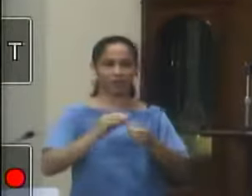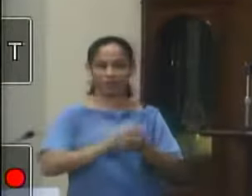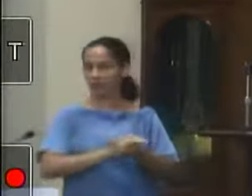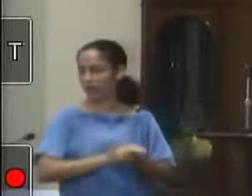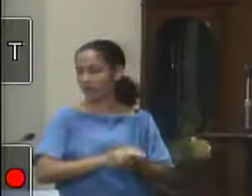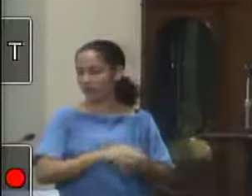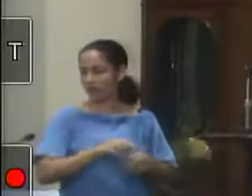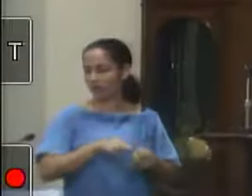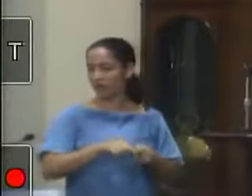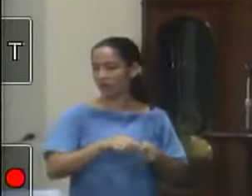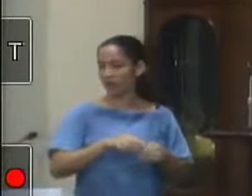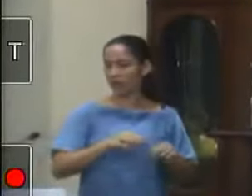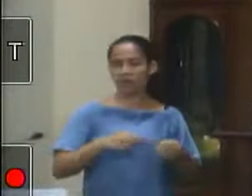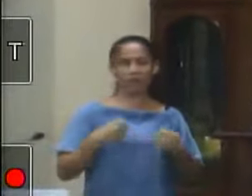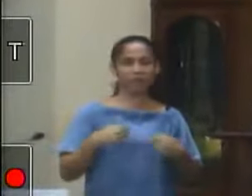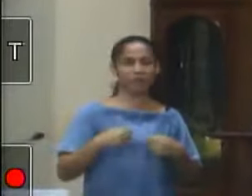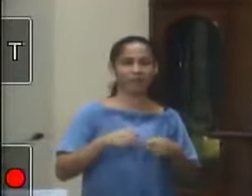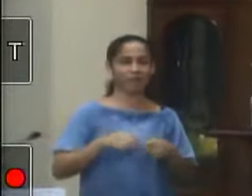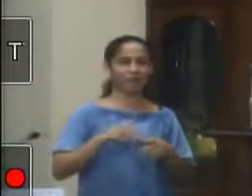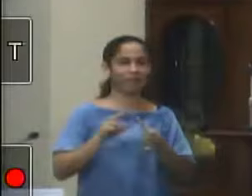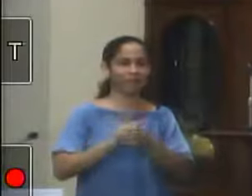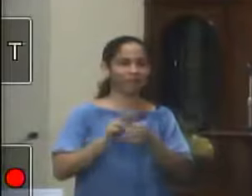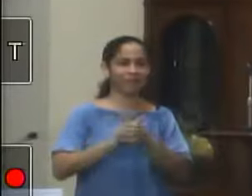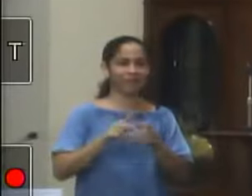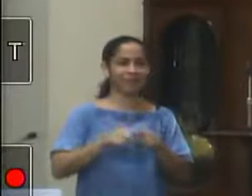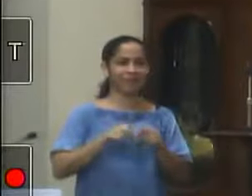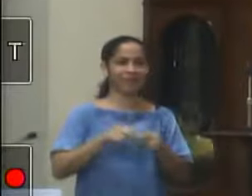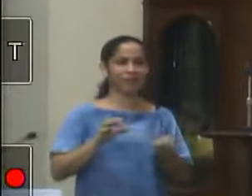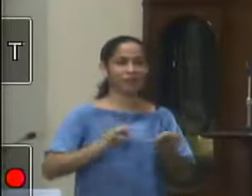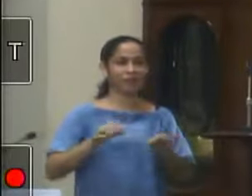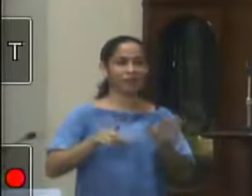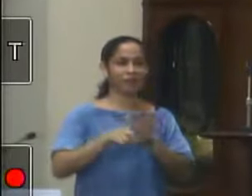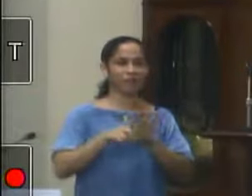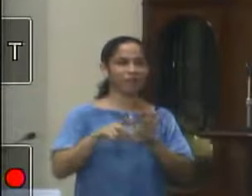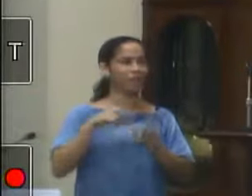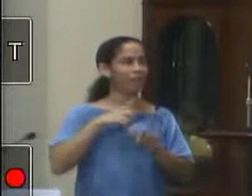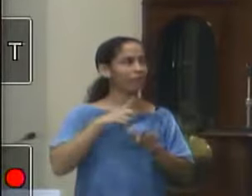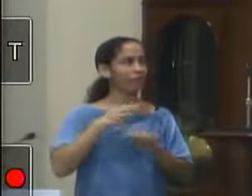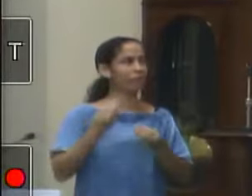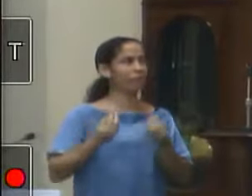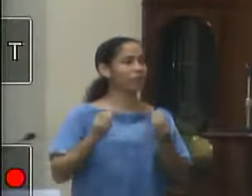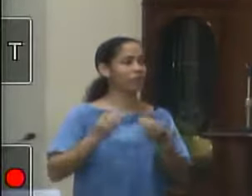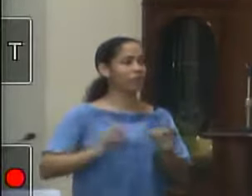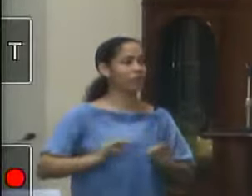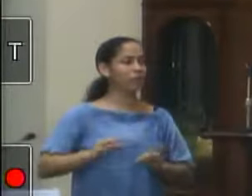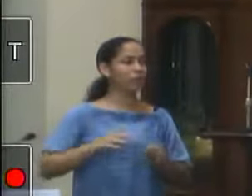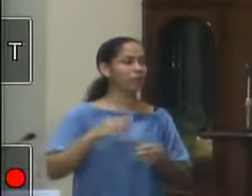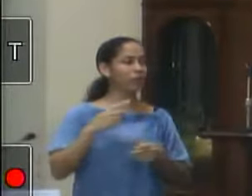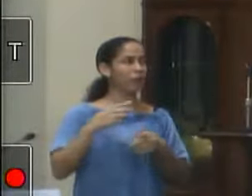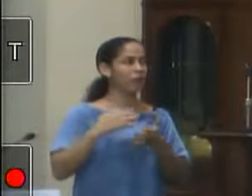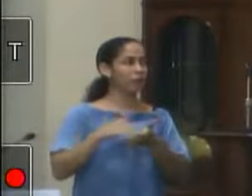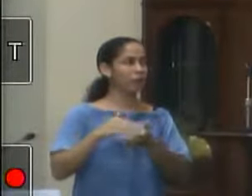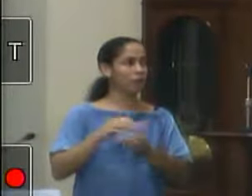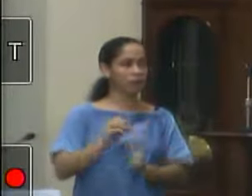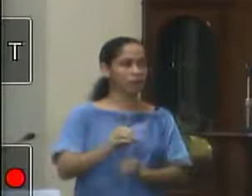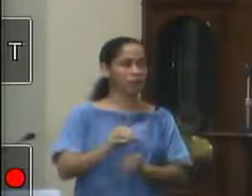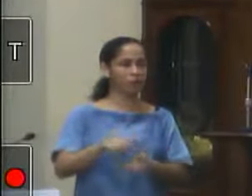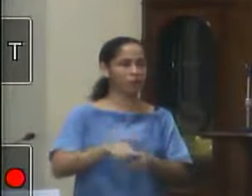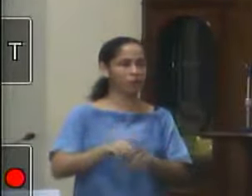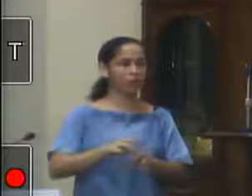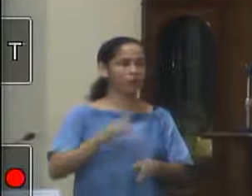chamado Preservando Valença, um projeto que teve uma participação e uma organização da Secretaria de Educação, da Cida